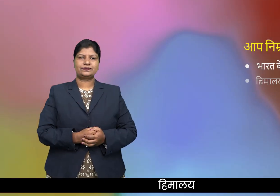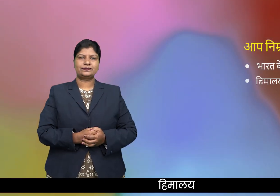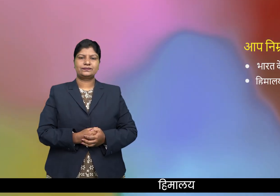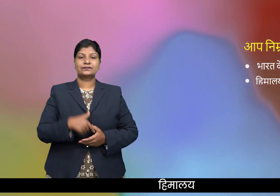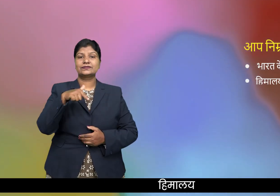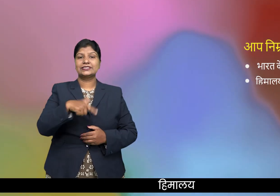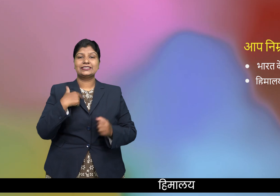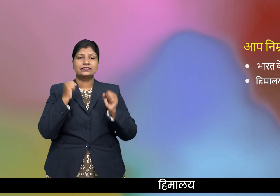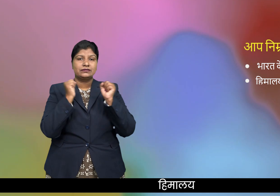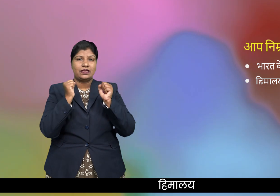हिमालय,